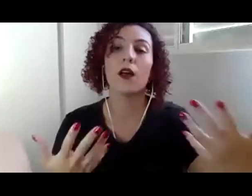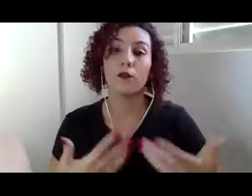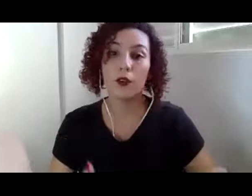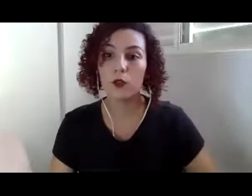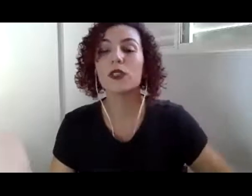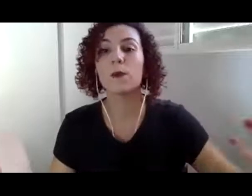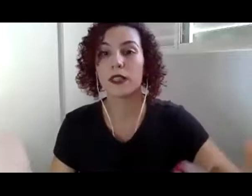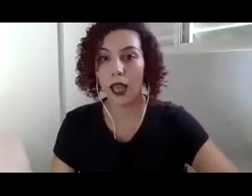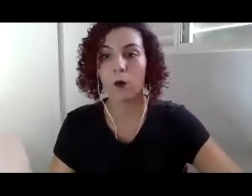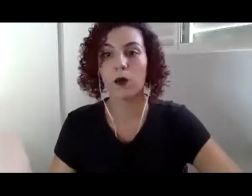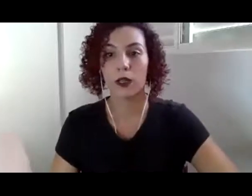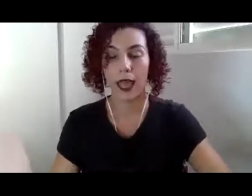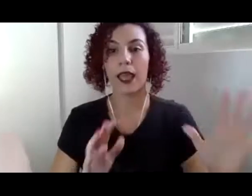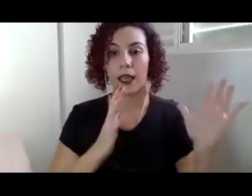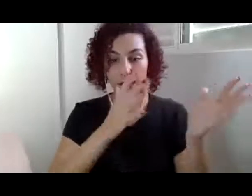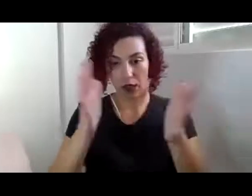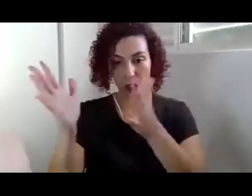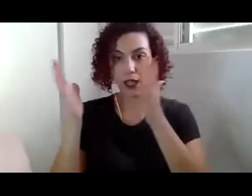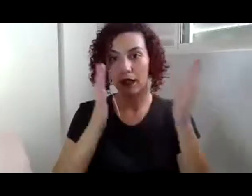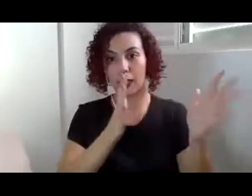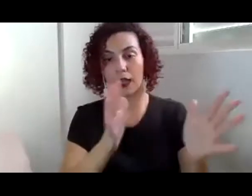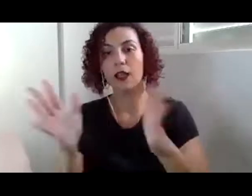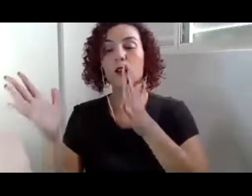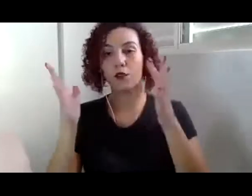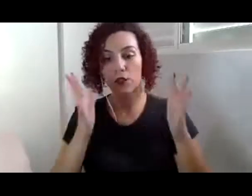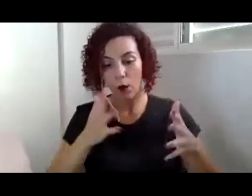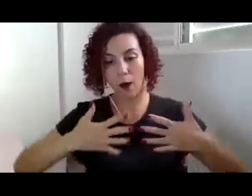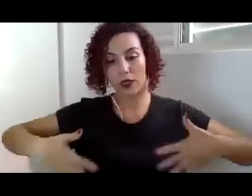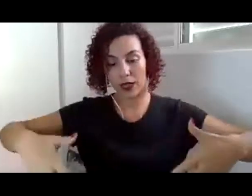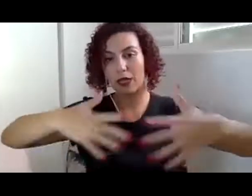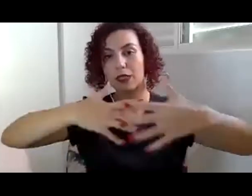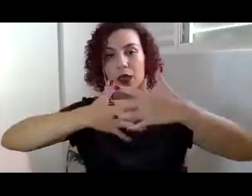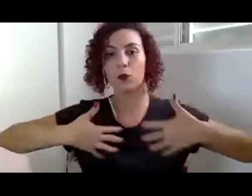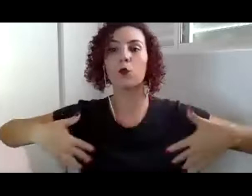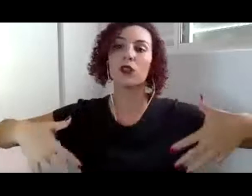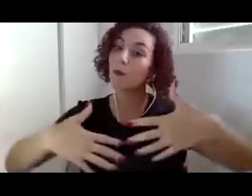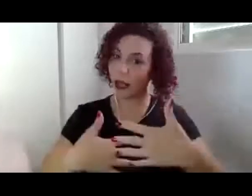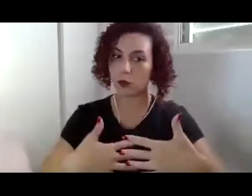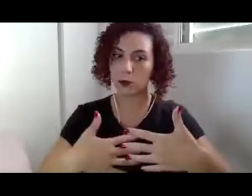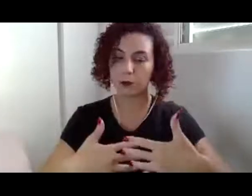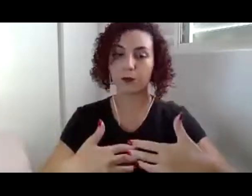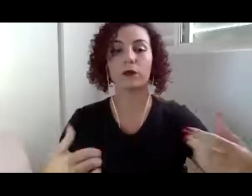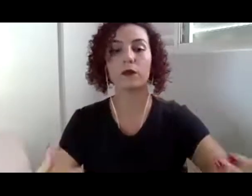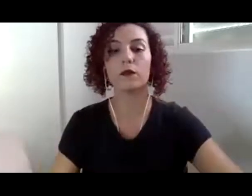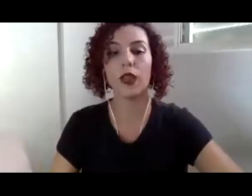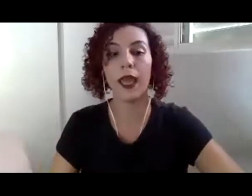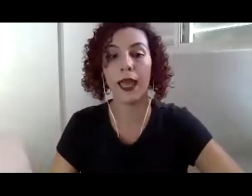língua visoespacial, né? A gente está aqui no visual e sinalizando num espaço.